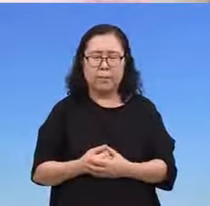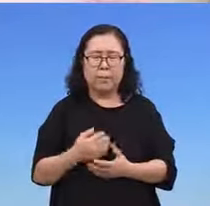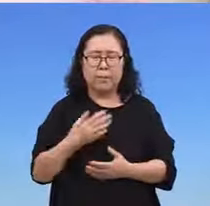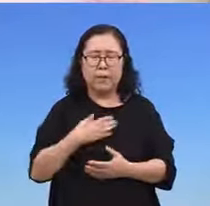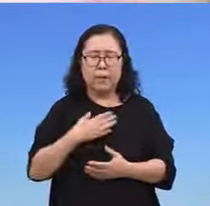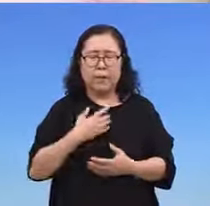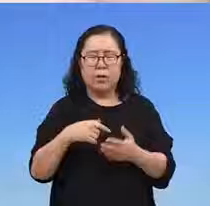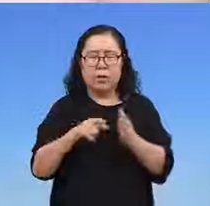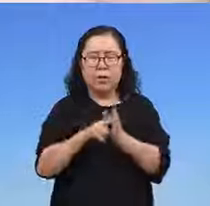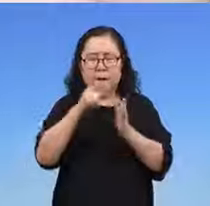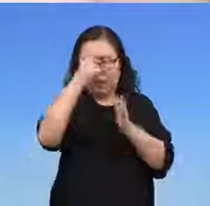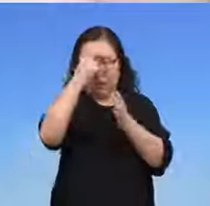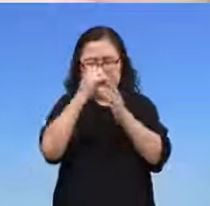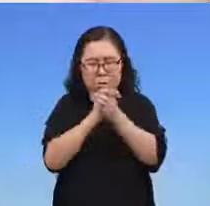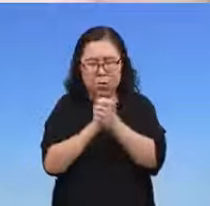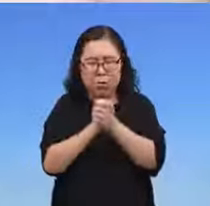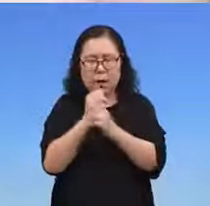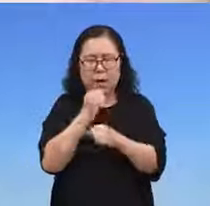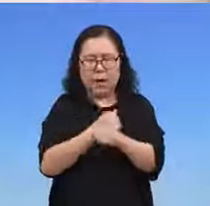하나님, 나를 위하여 기도할 것을